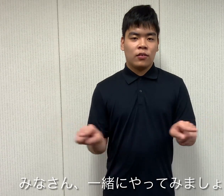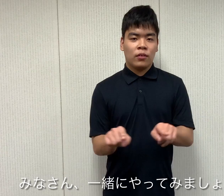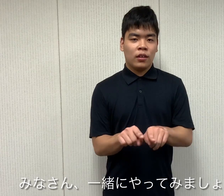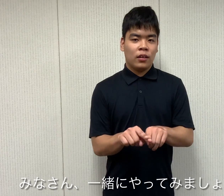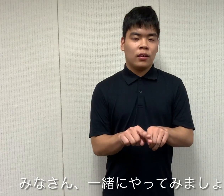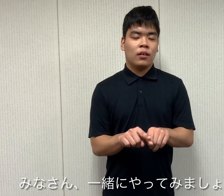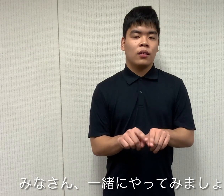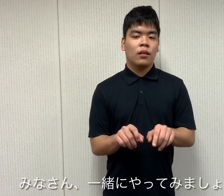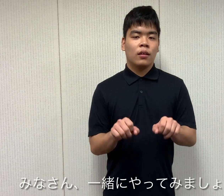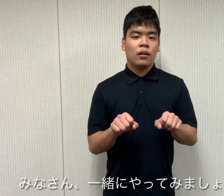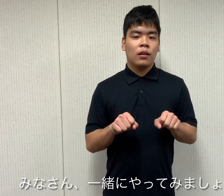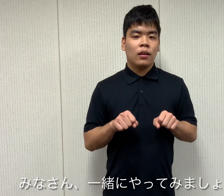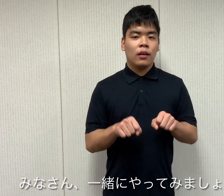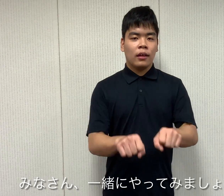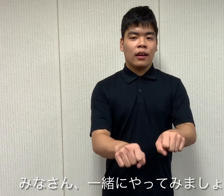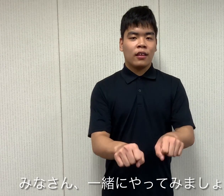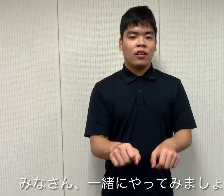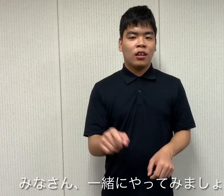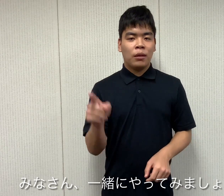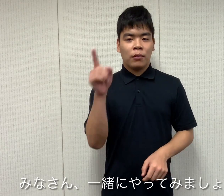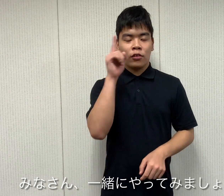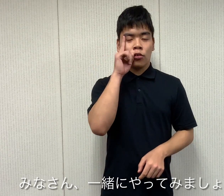にやってみましょう。